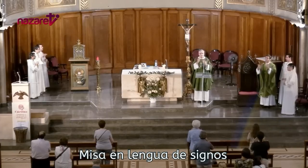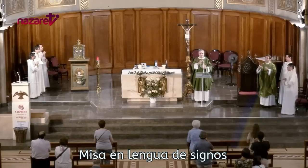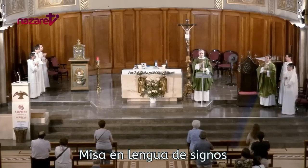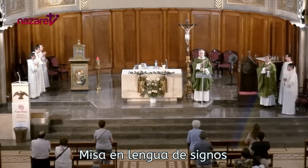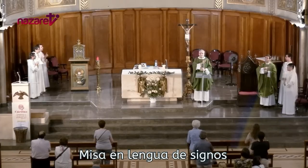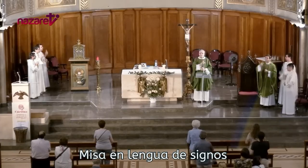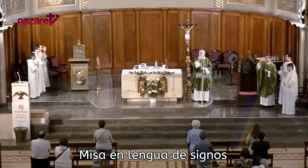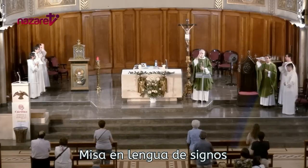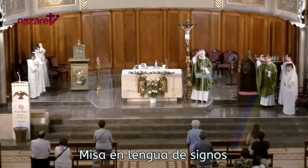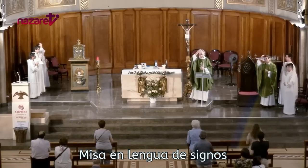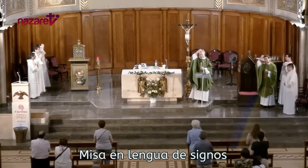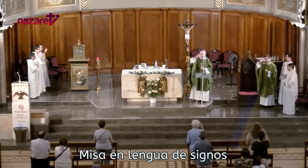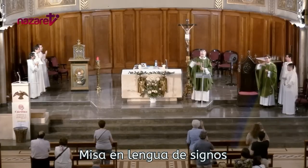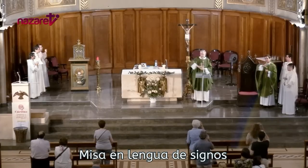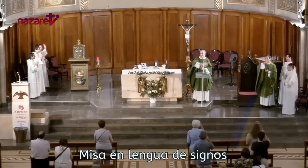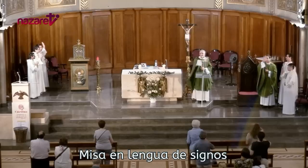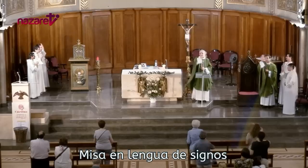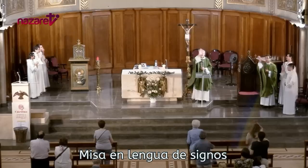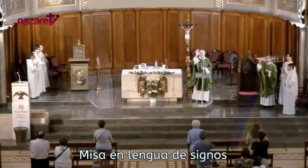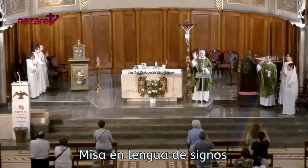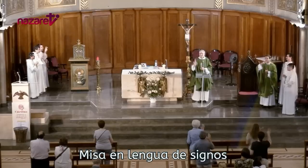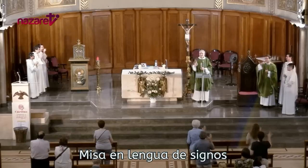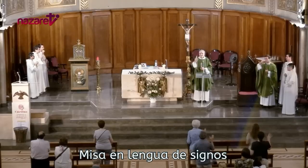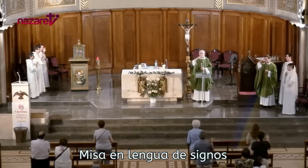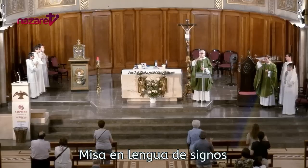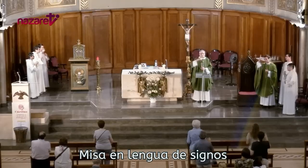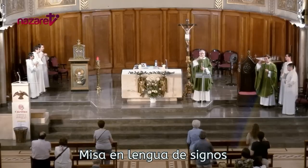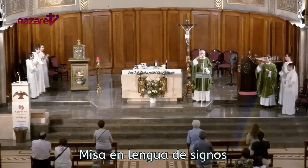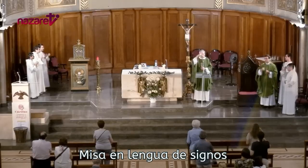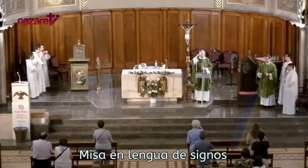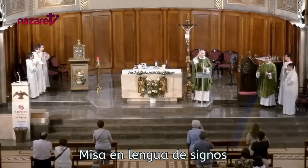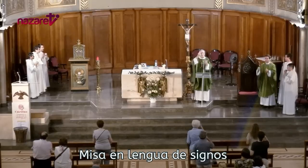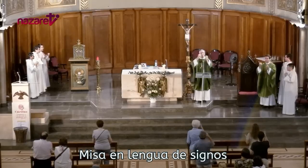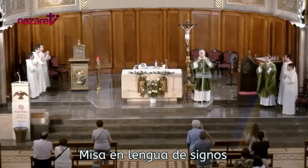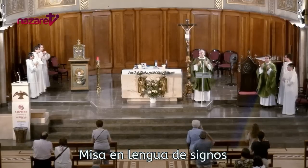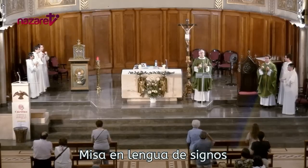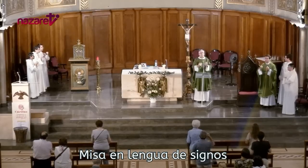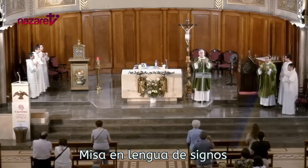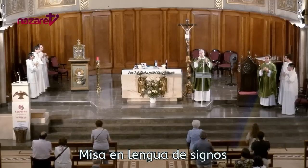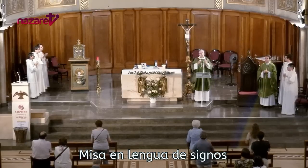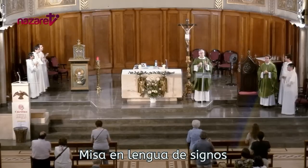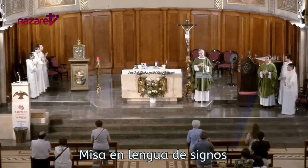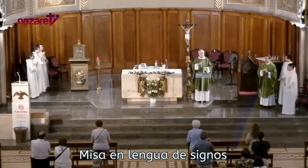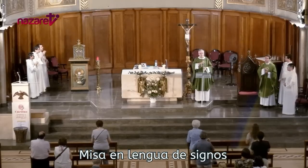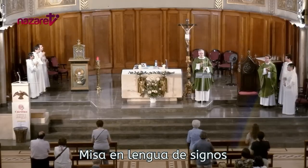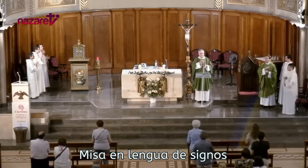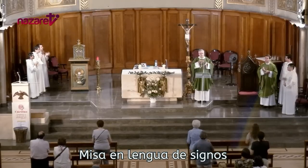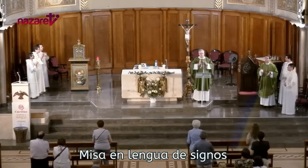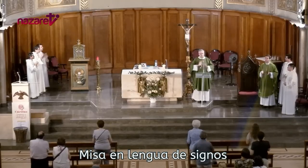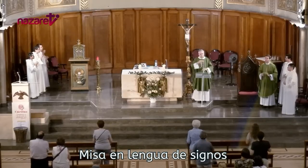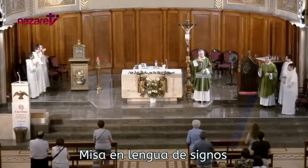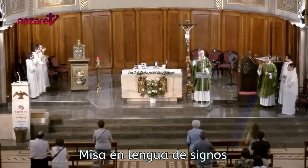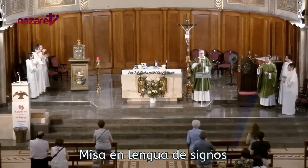gracias, Señor Dios, Rey celestial, Dios Padre todopoderoso, Señor Hijo